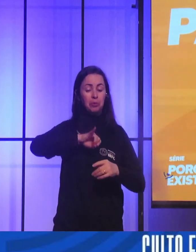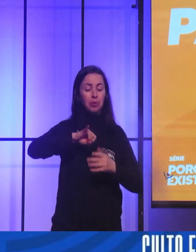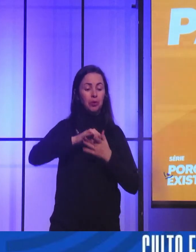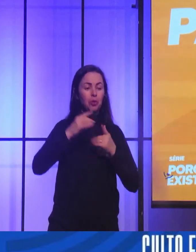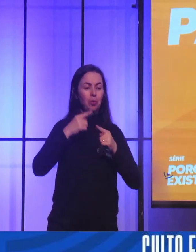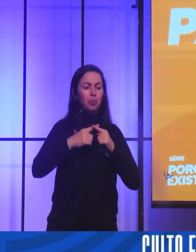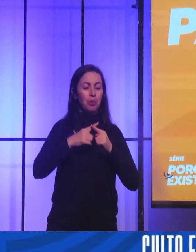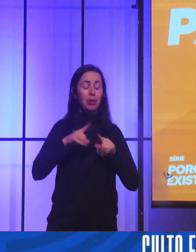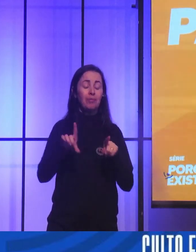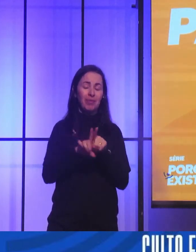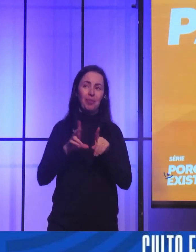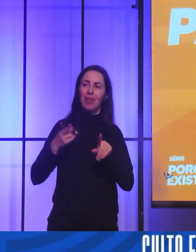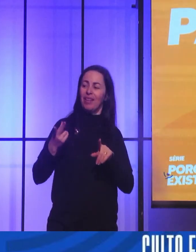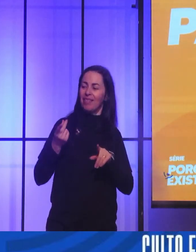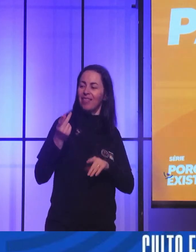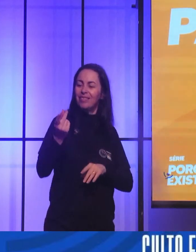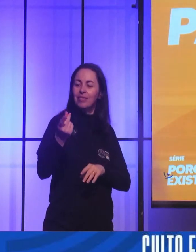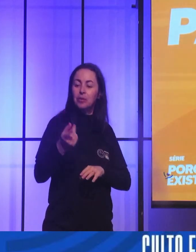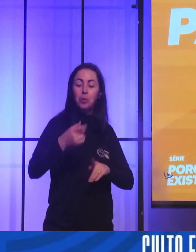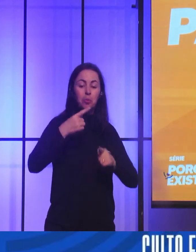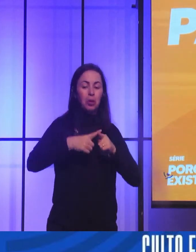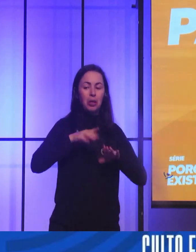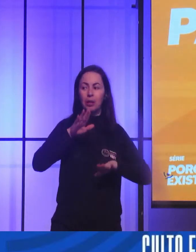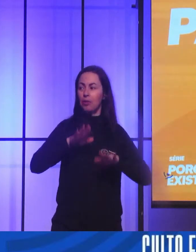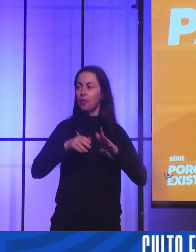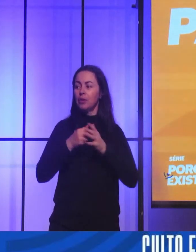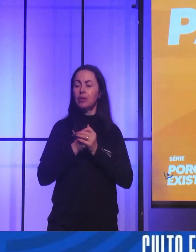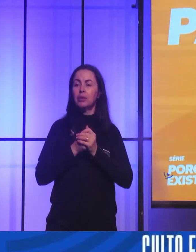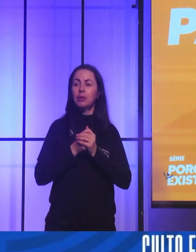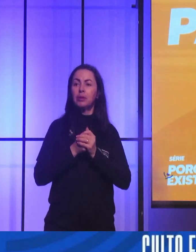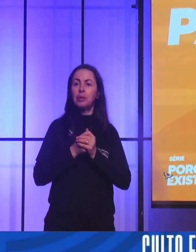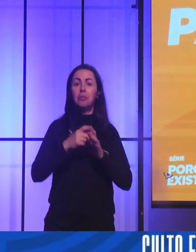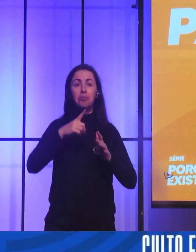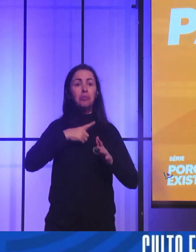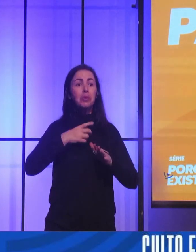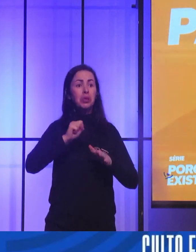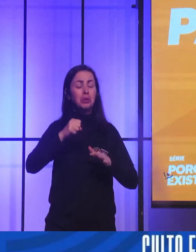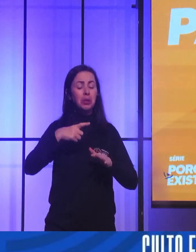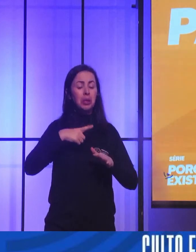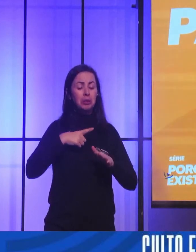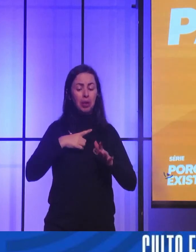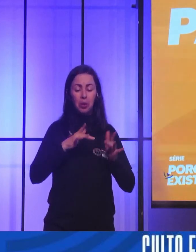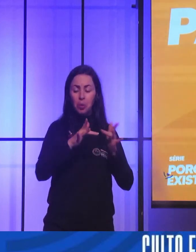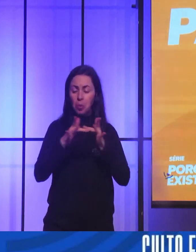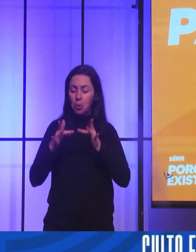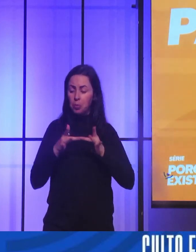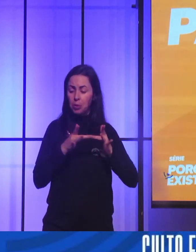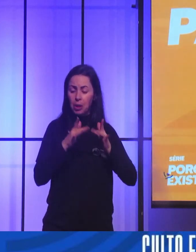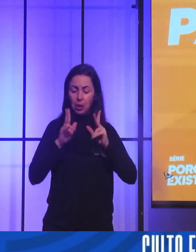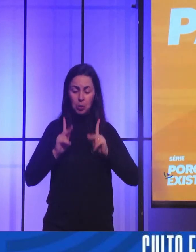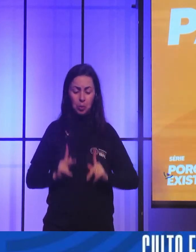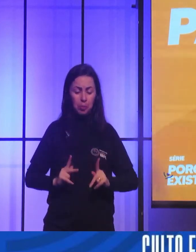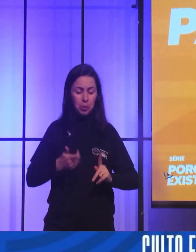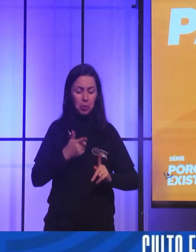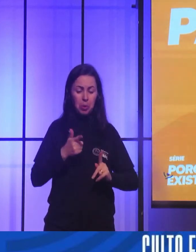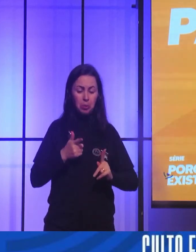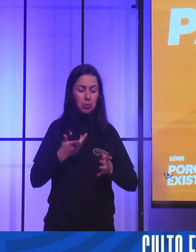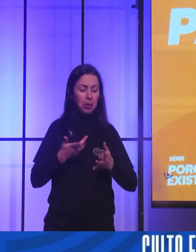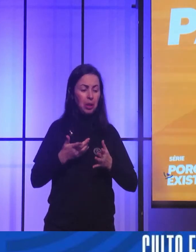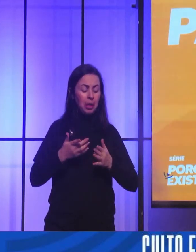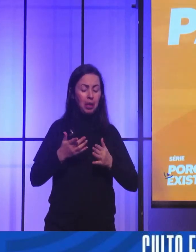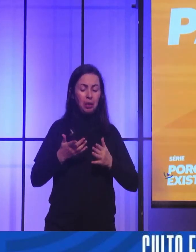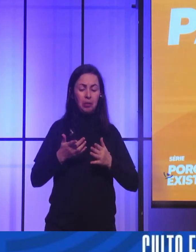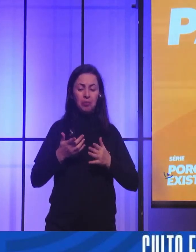coisa eterna. Talvez você tenha andado com tantas pessoas e você não tem se importado com a